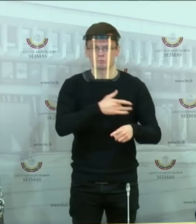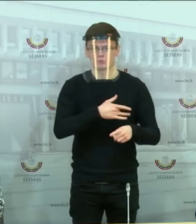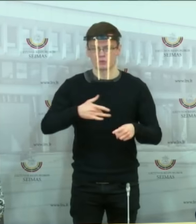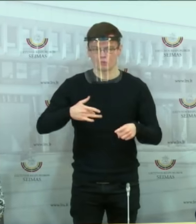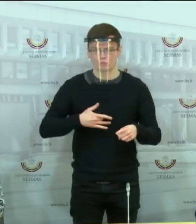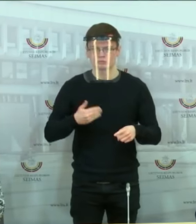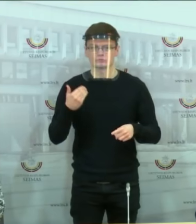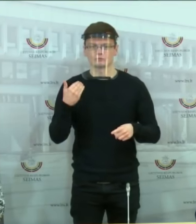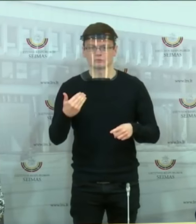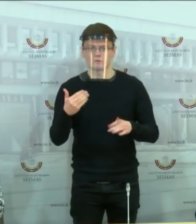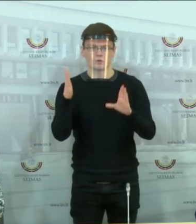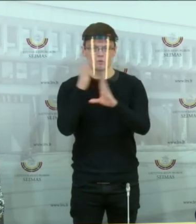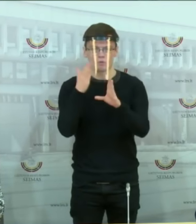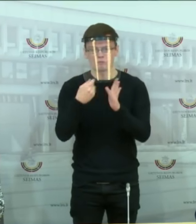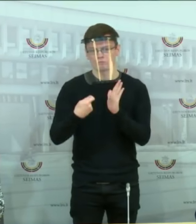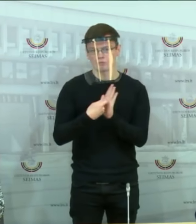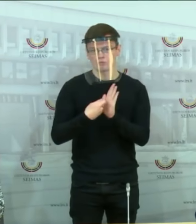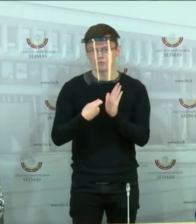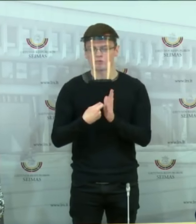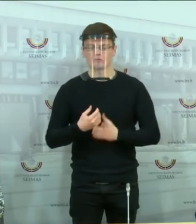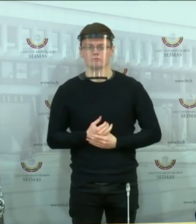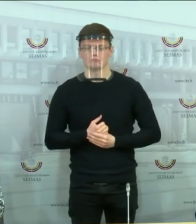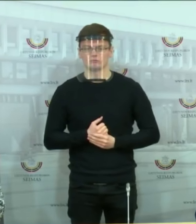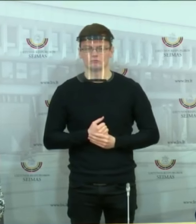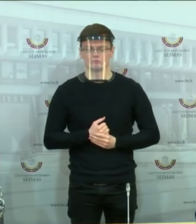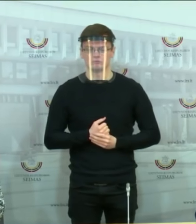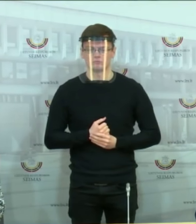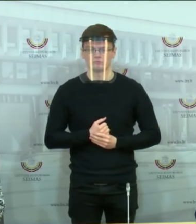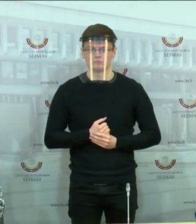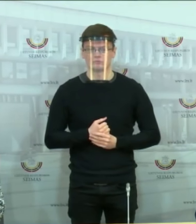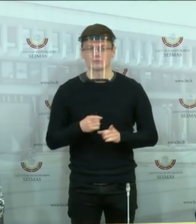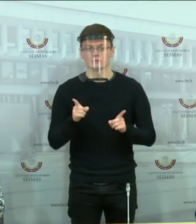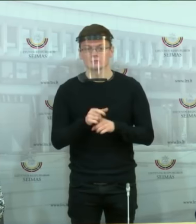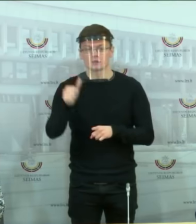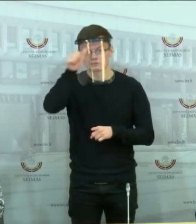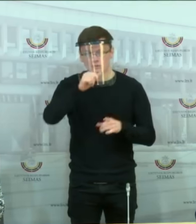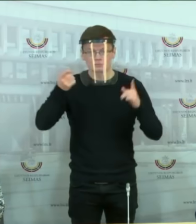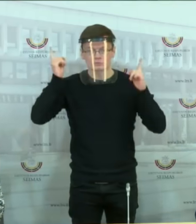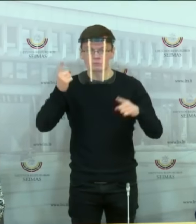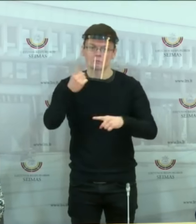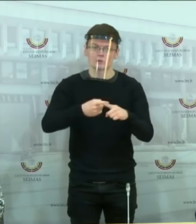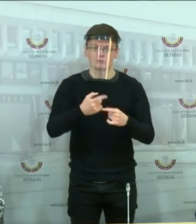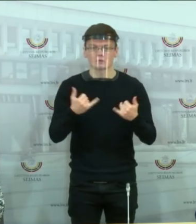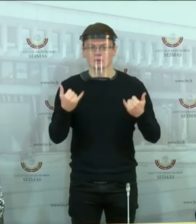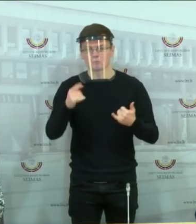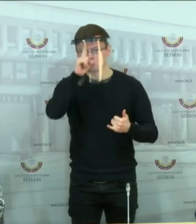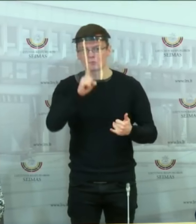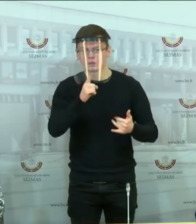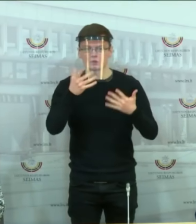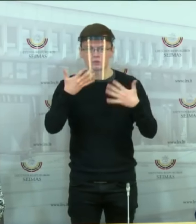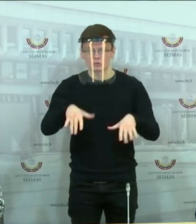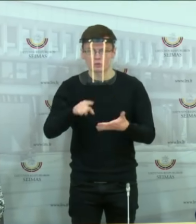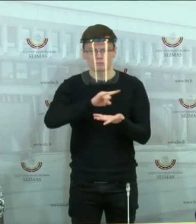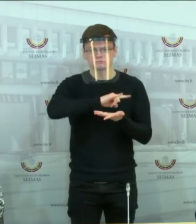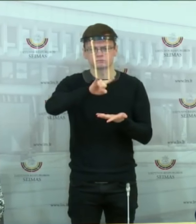ventiliacijos aparatai, asmens apsaugos priemonės. Jau dabar mėnuo, kaip skrenda